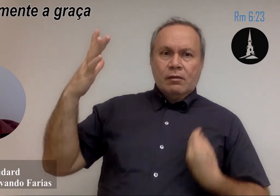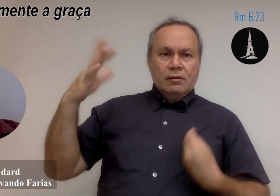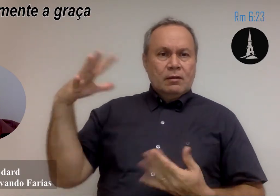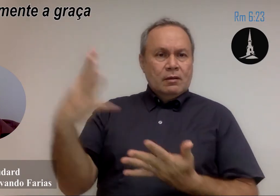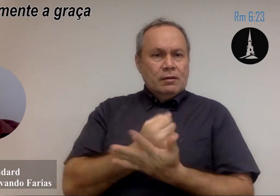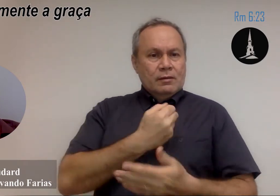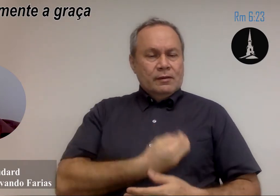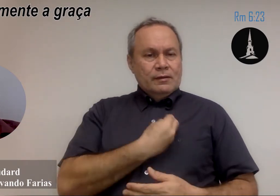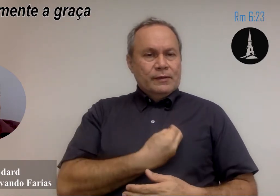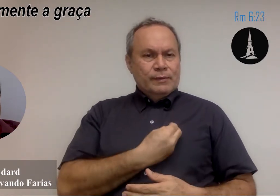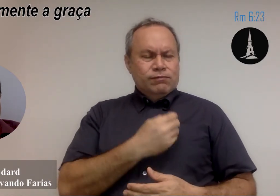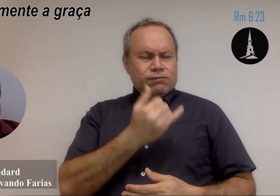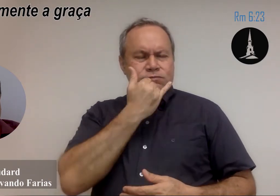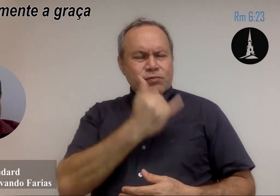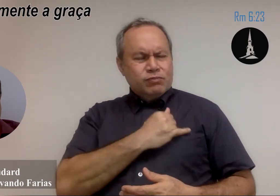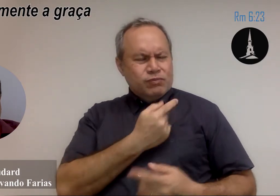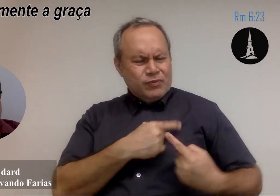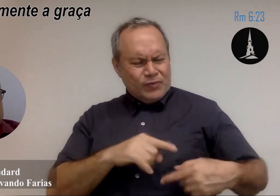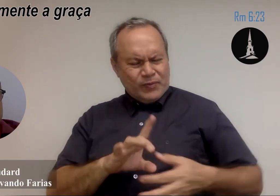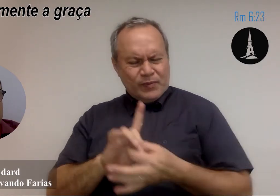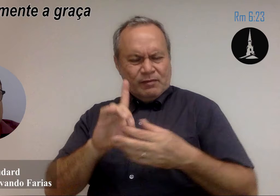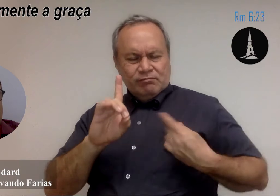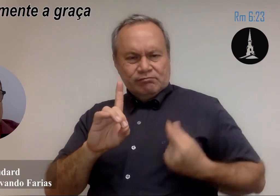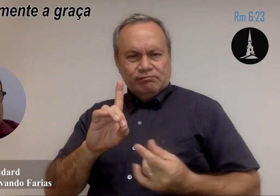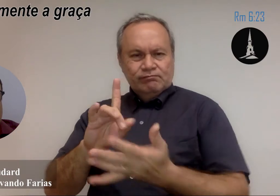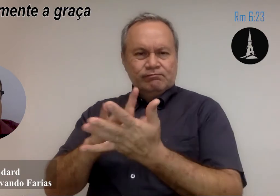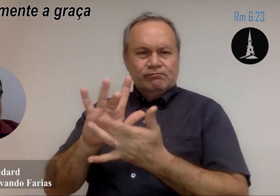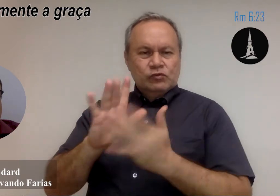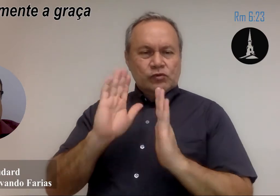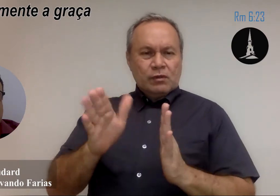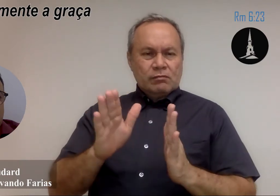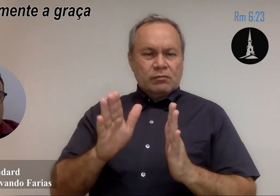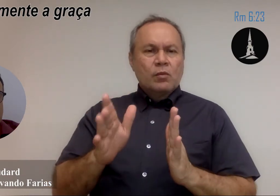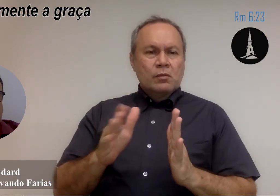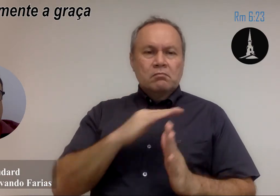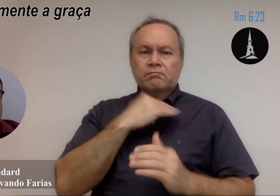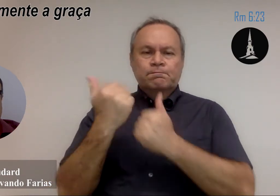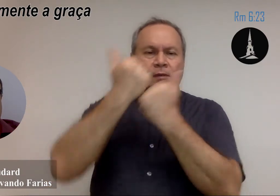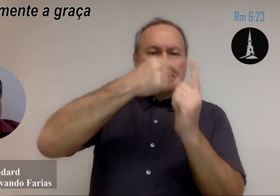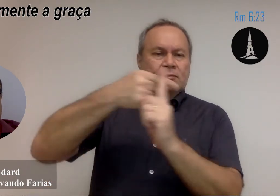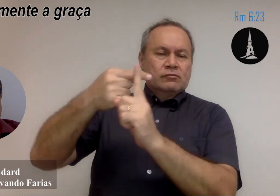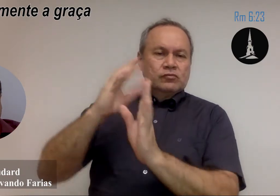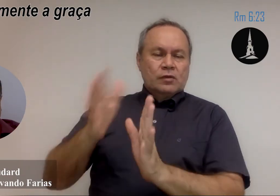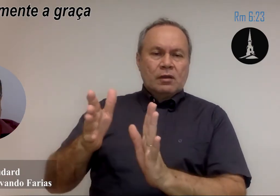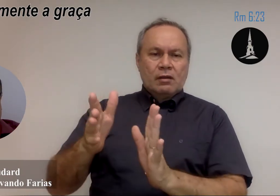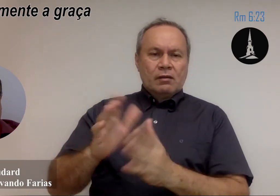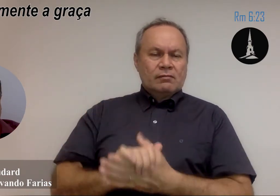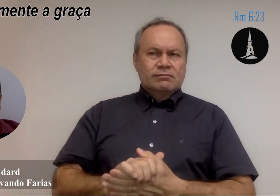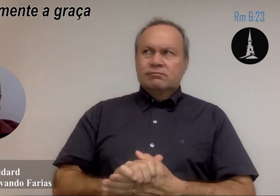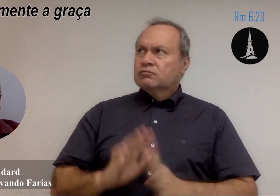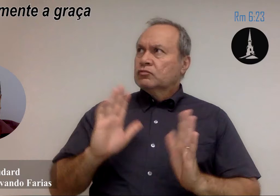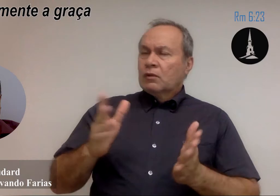salvação, para a sua redenção, porque Jesus já pagou o preço da nossa salvação. Jesus já pagou o